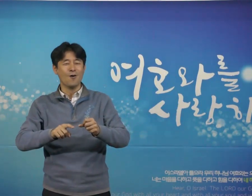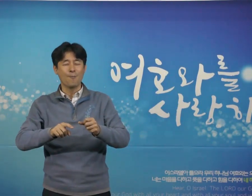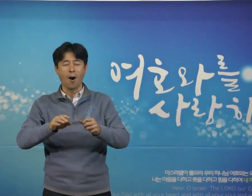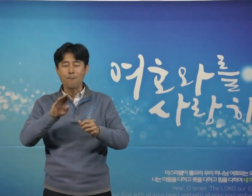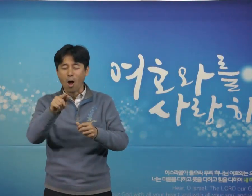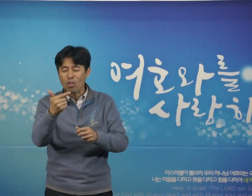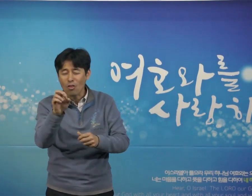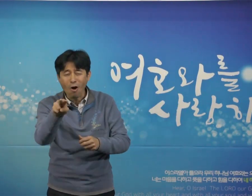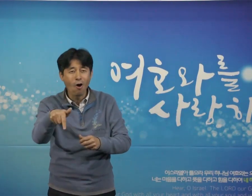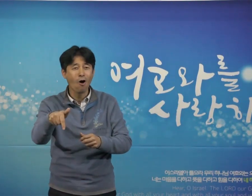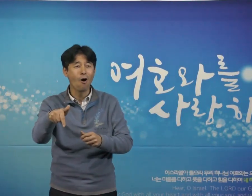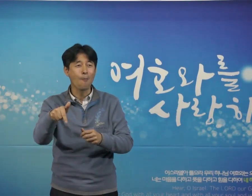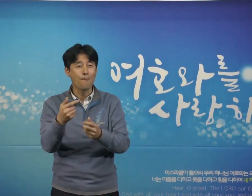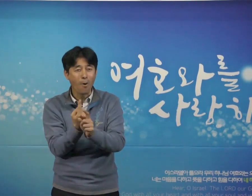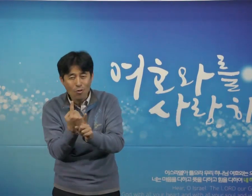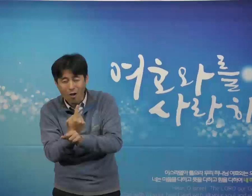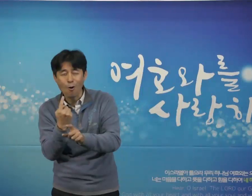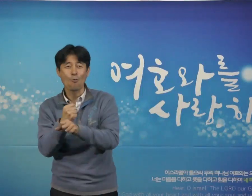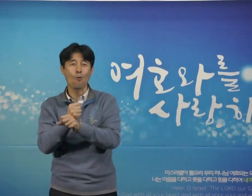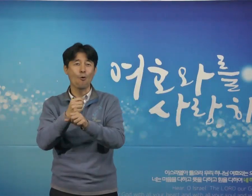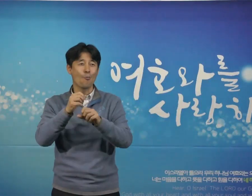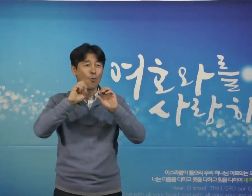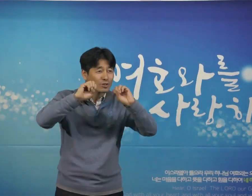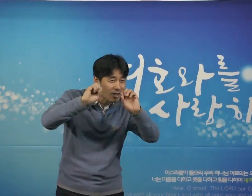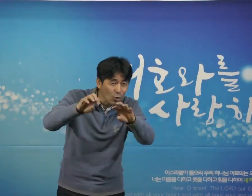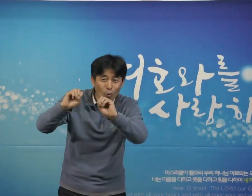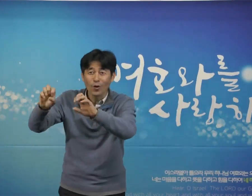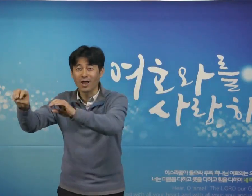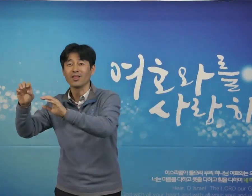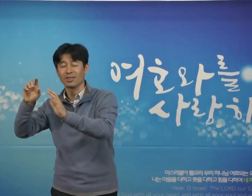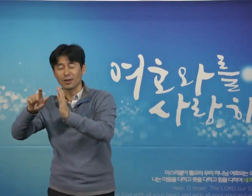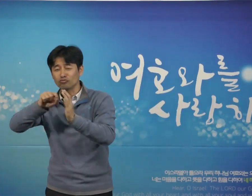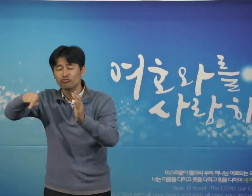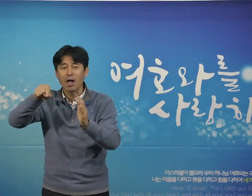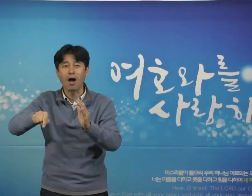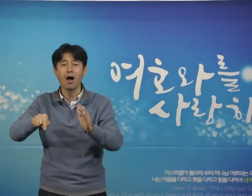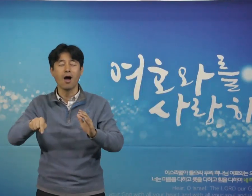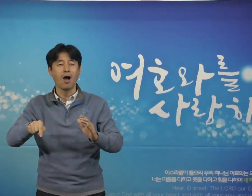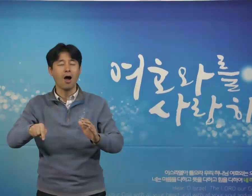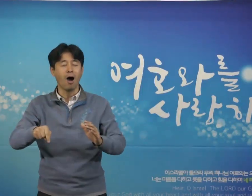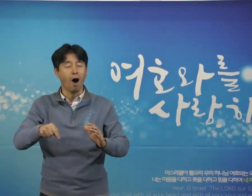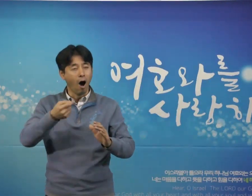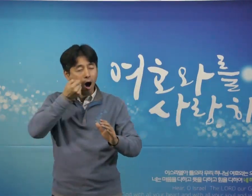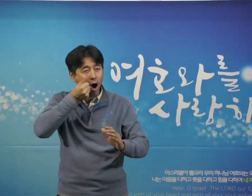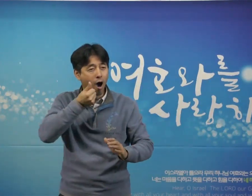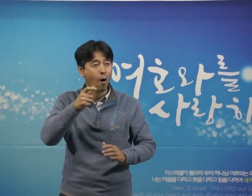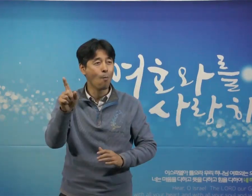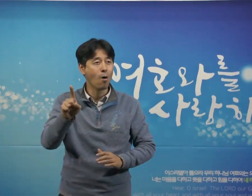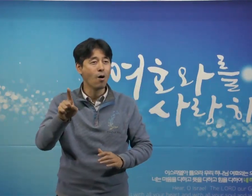세계적으로 번역을 하고 있습니다. 성경을 번역하고 또